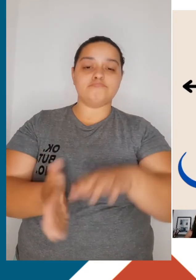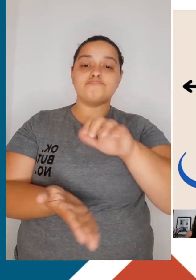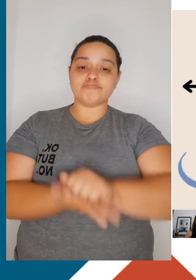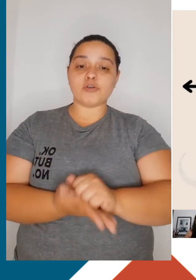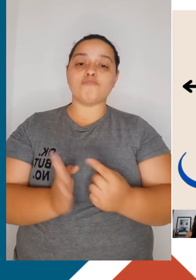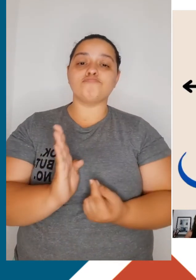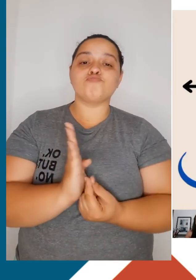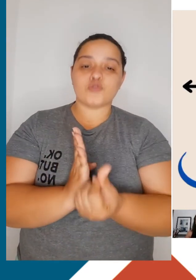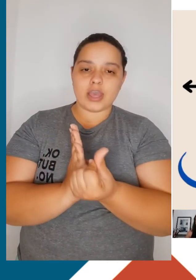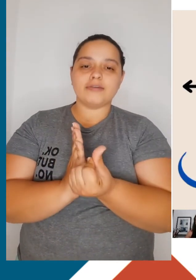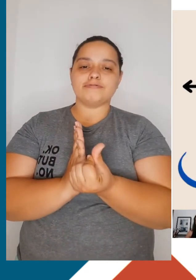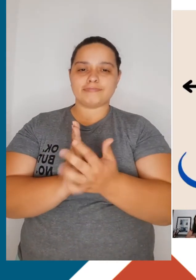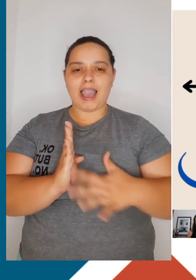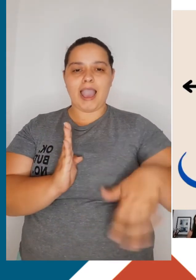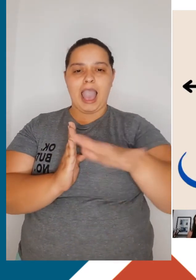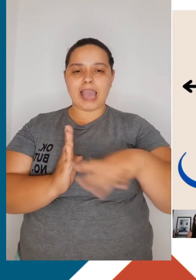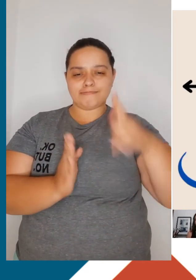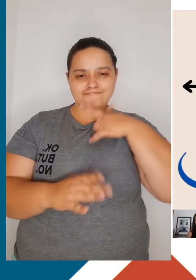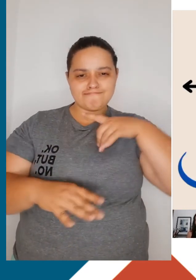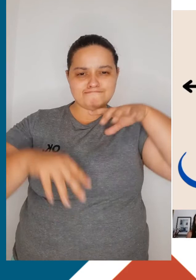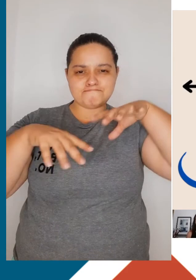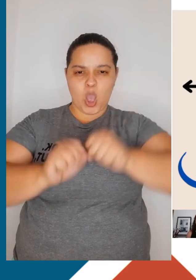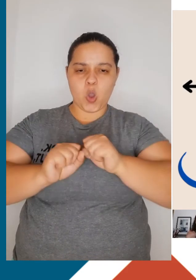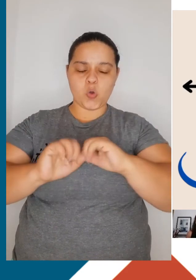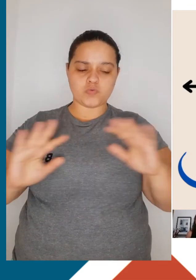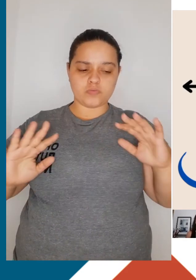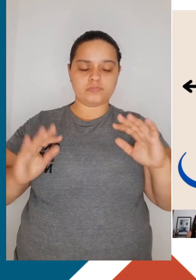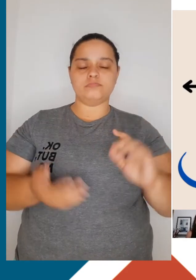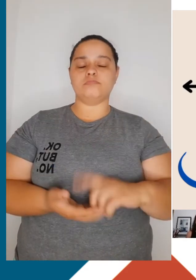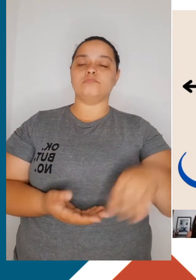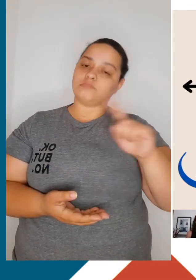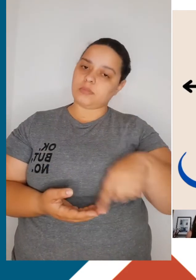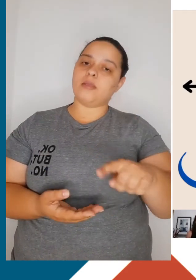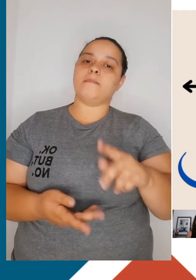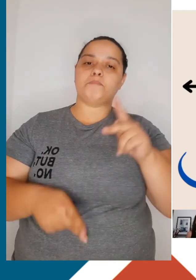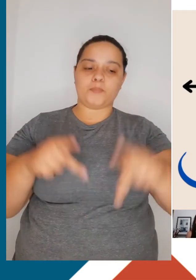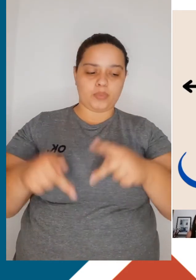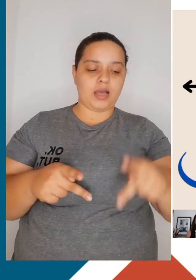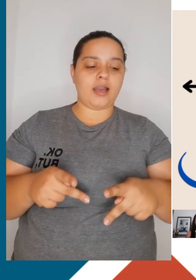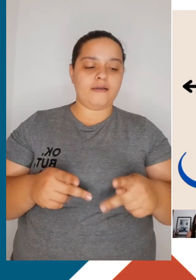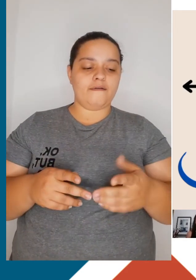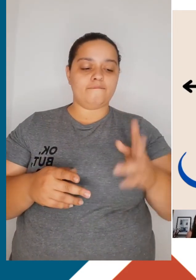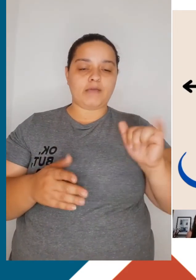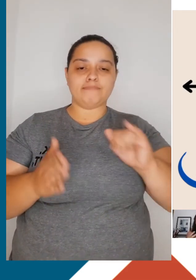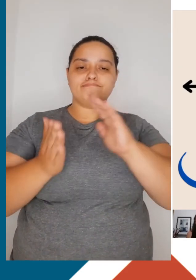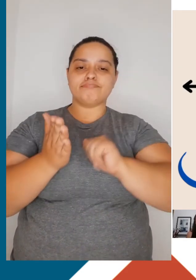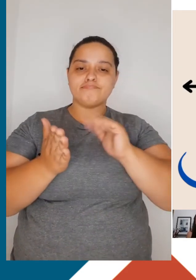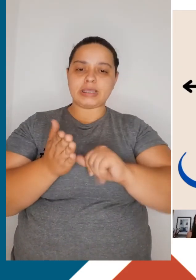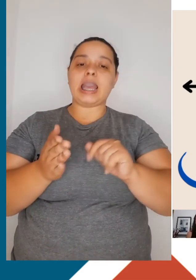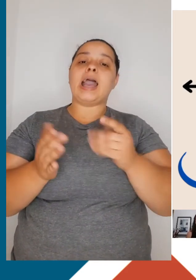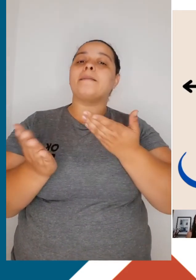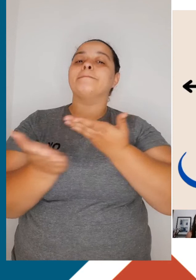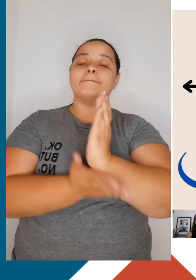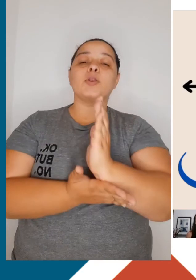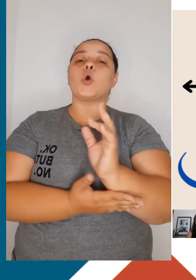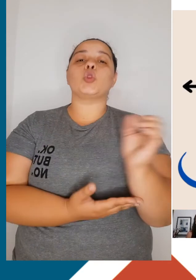poder burguês, né, na Revolução Francesa. As medidas populares vão ser revogadas, as medidas anteriores, e vai ser aprovada uma